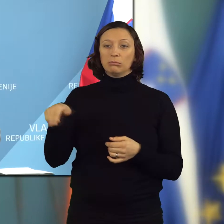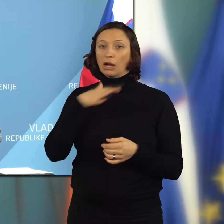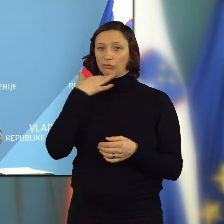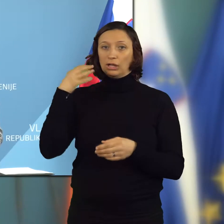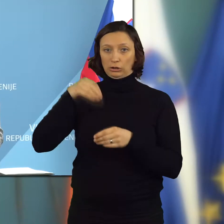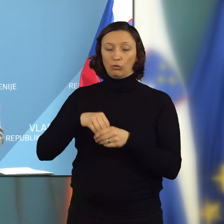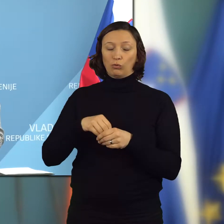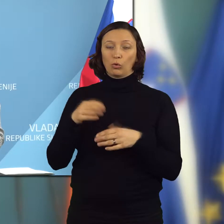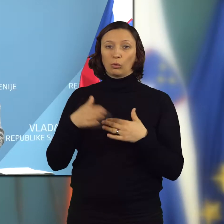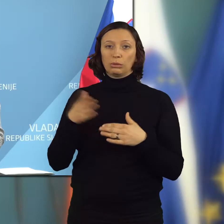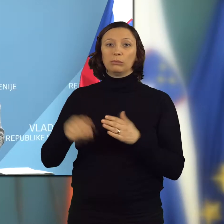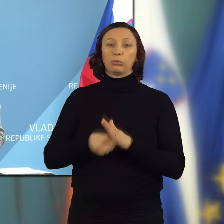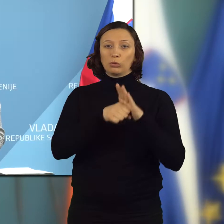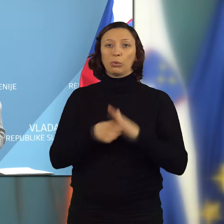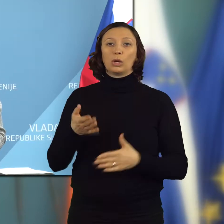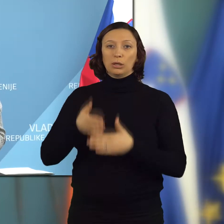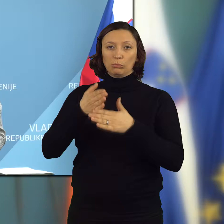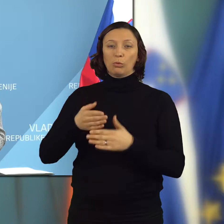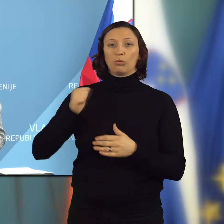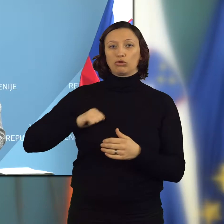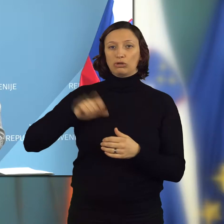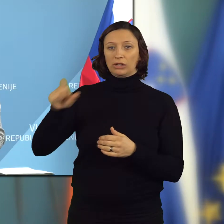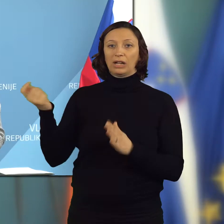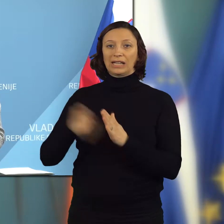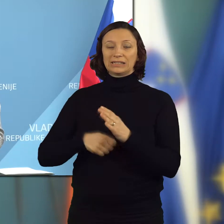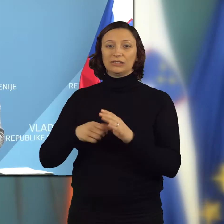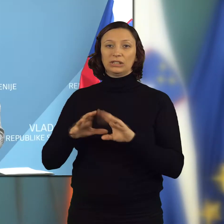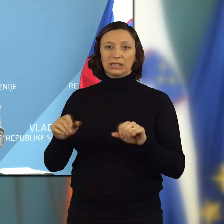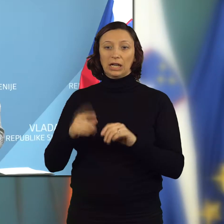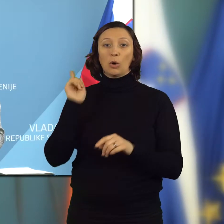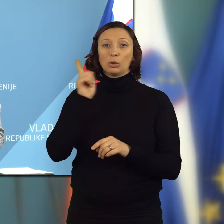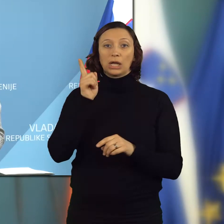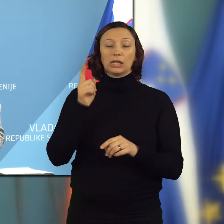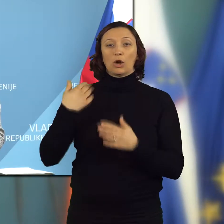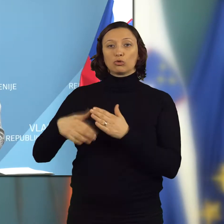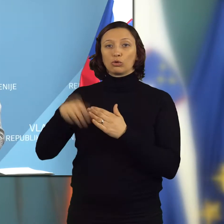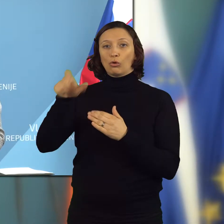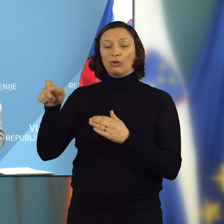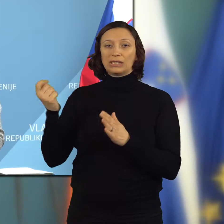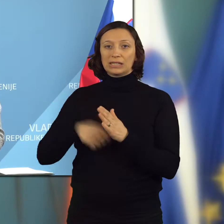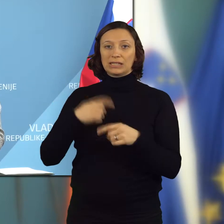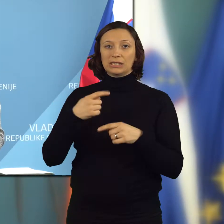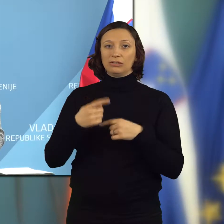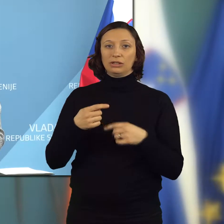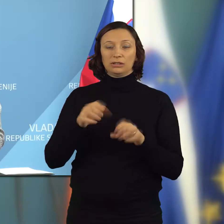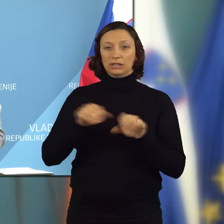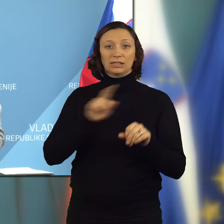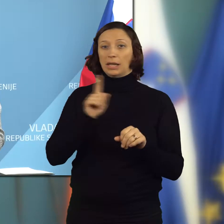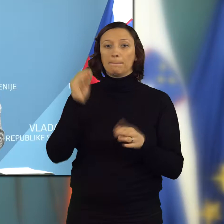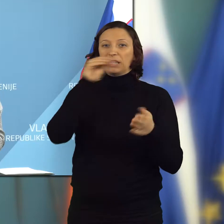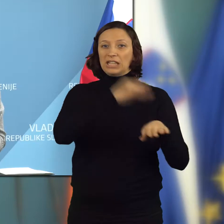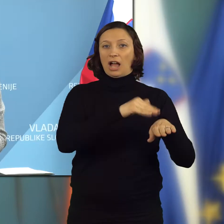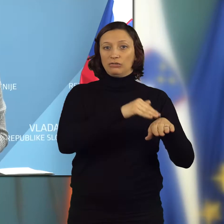imajo veliko vlogo pri podpori in pomoči žrtvam kaznivih dejanj, opozarjajo, da oškodovanci kaznivih dejanj teh dejanj